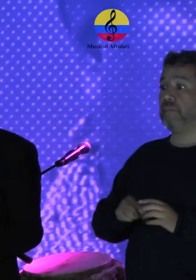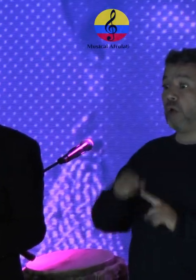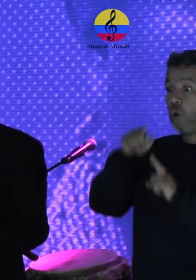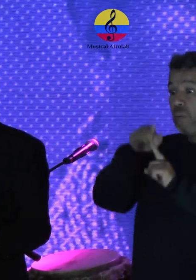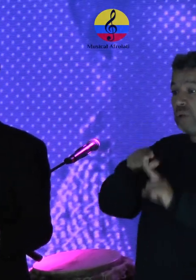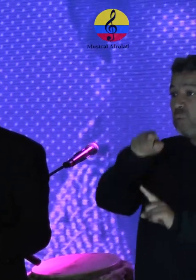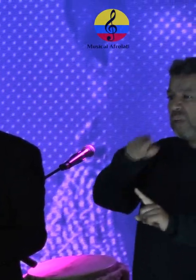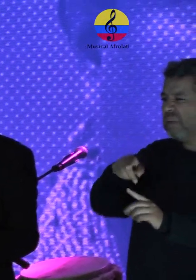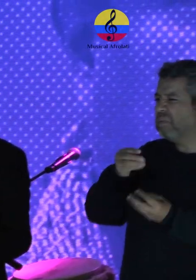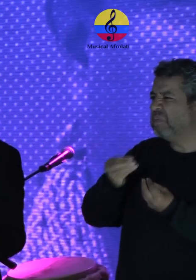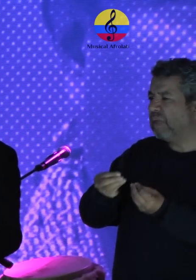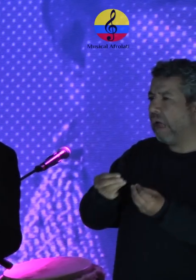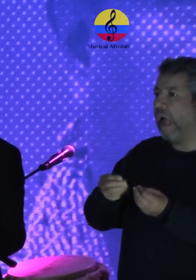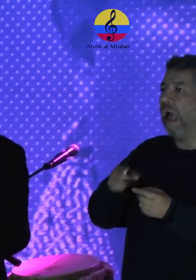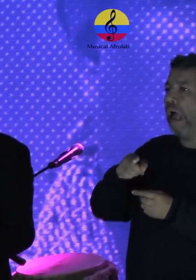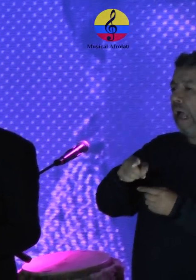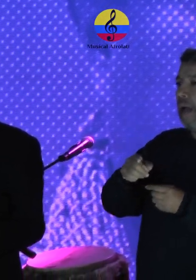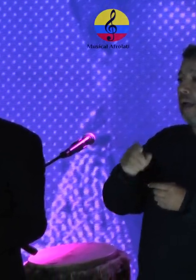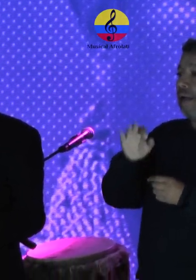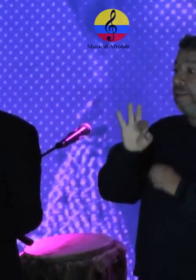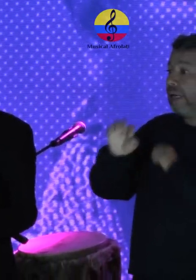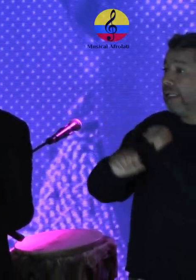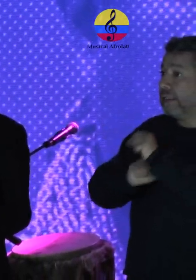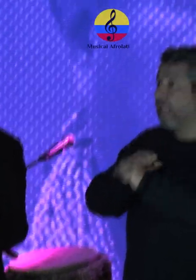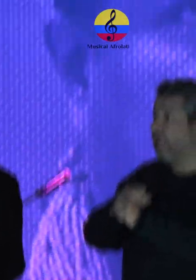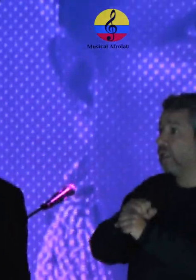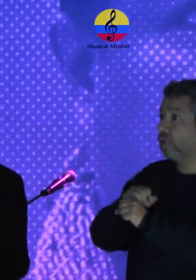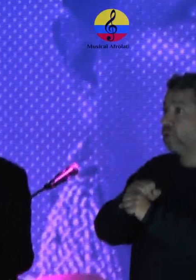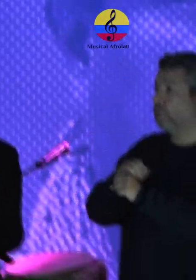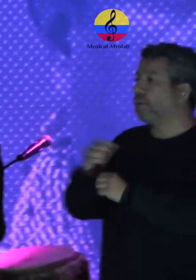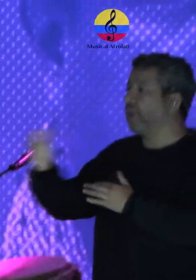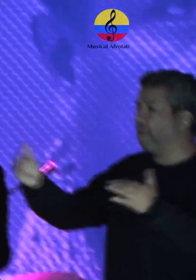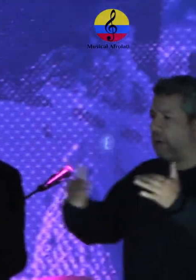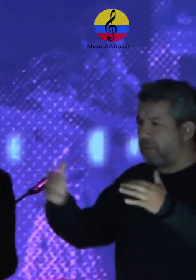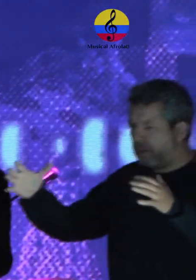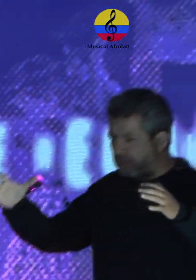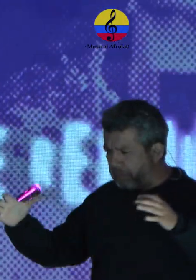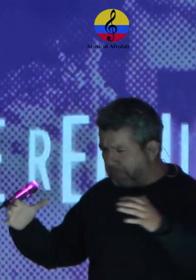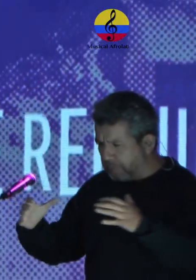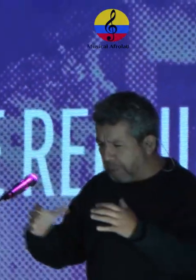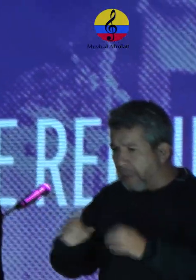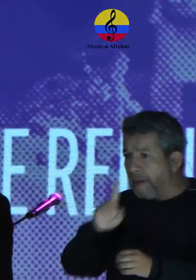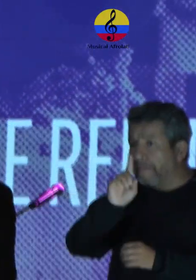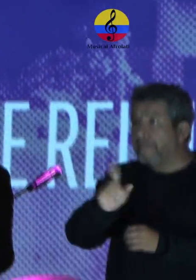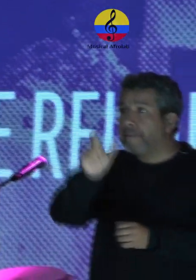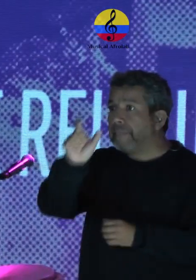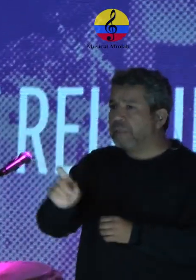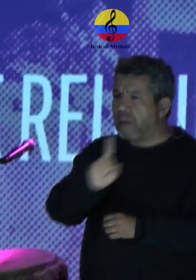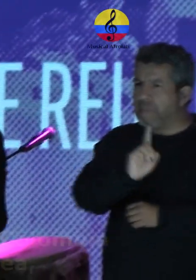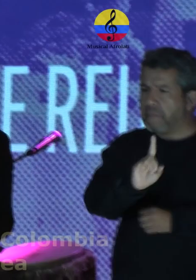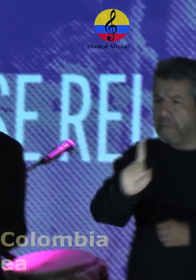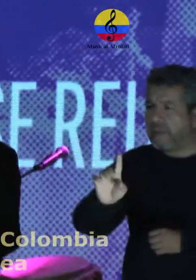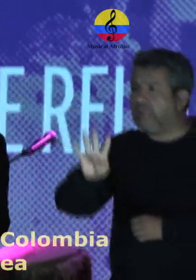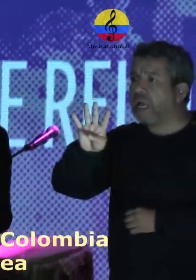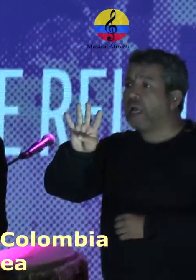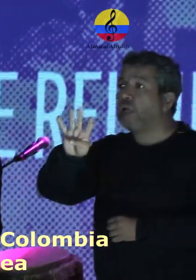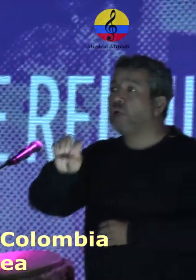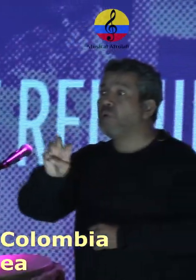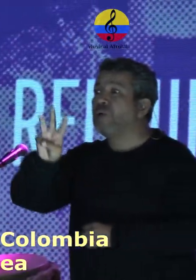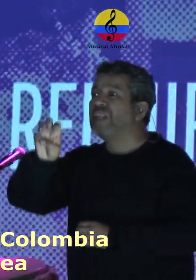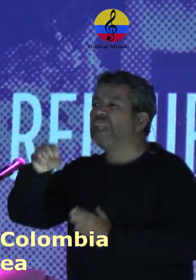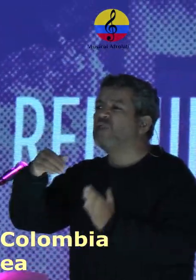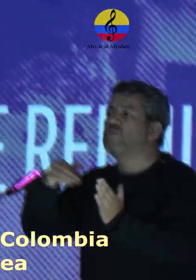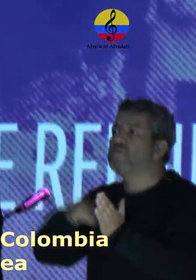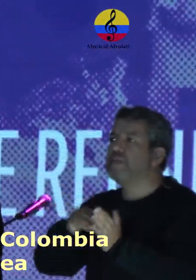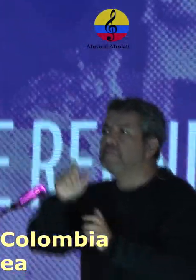fin en 3 años unas 98 mil personas, según cifras